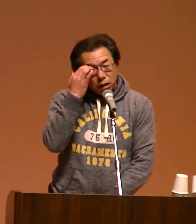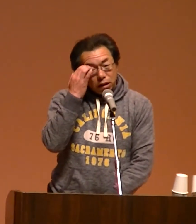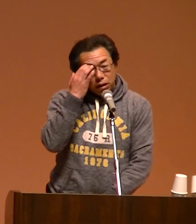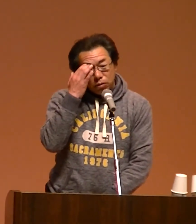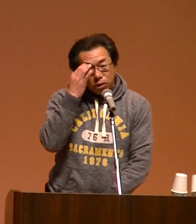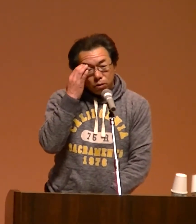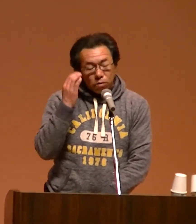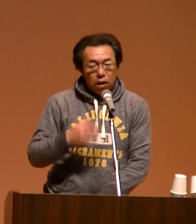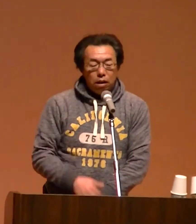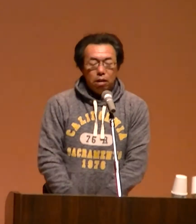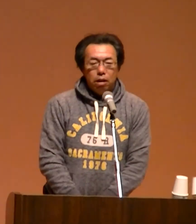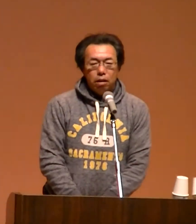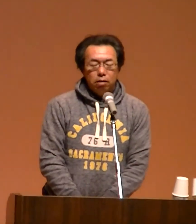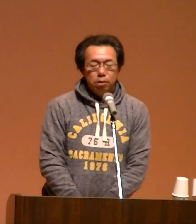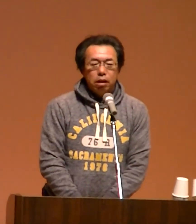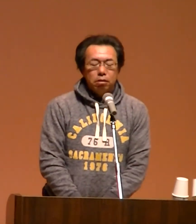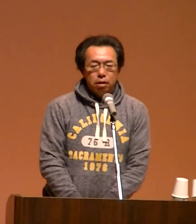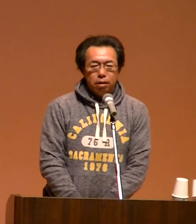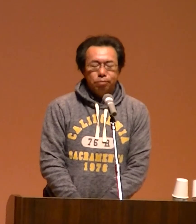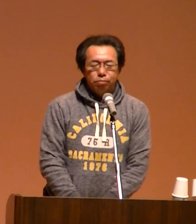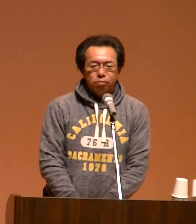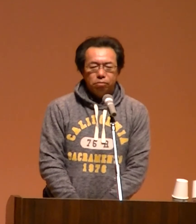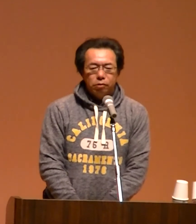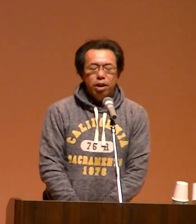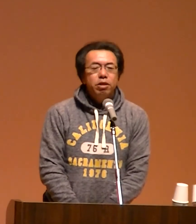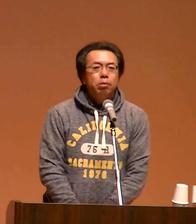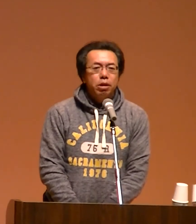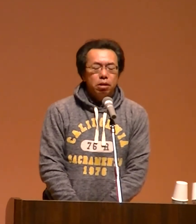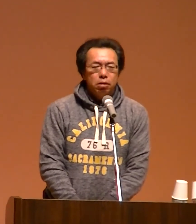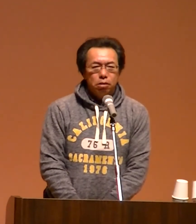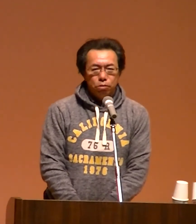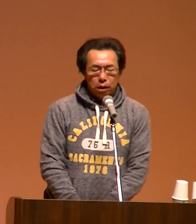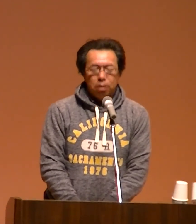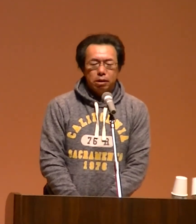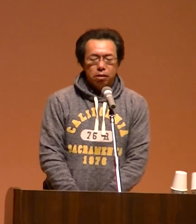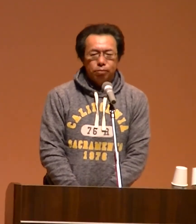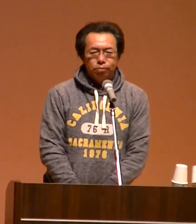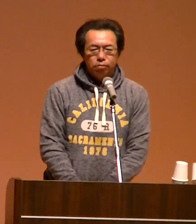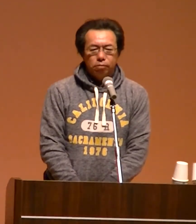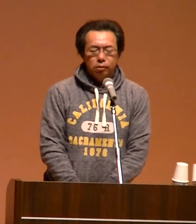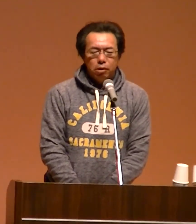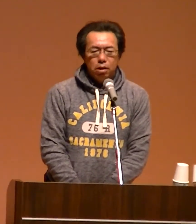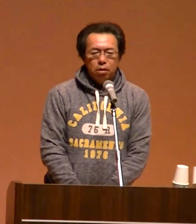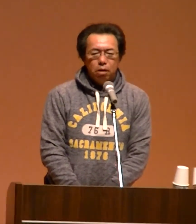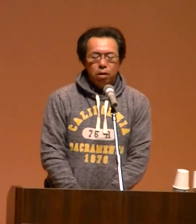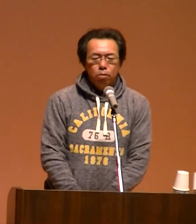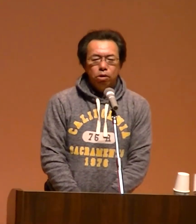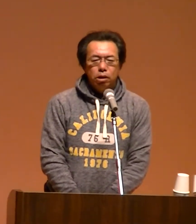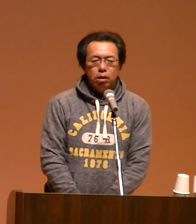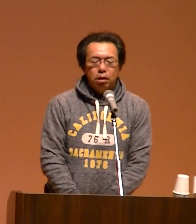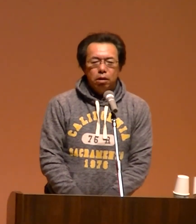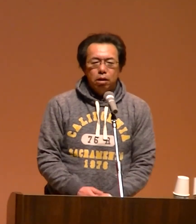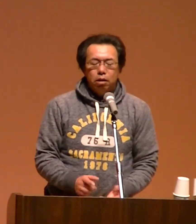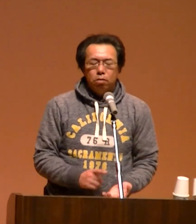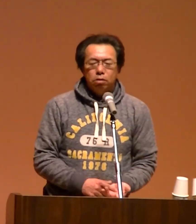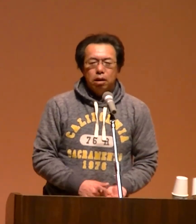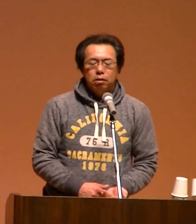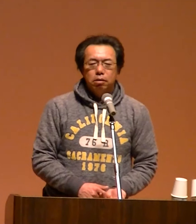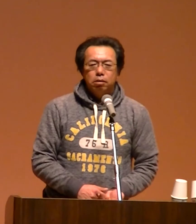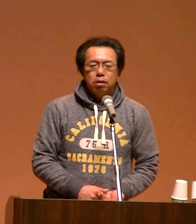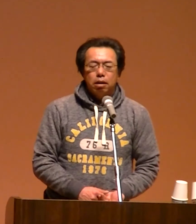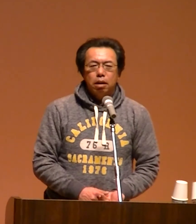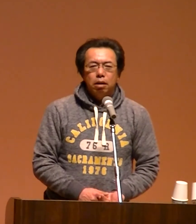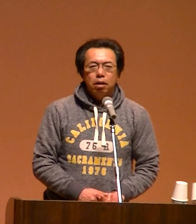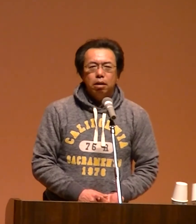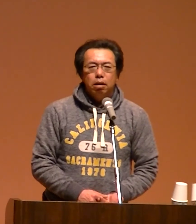私の仕事が、海なので定置網というのをやっています。主に、6